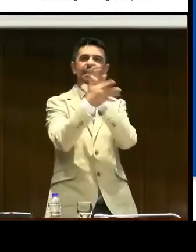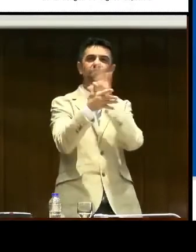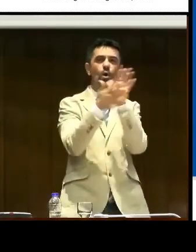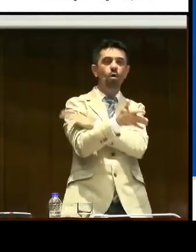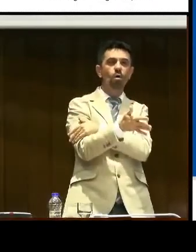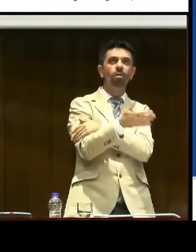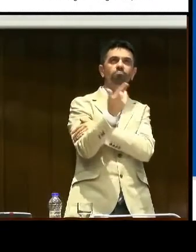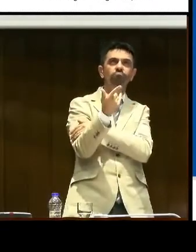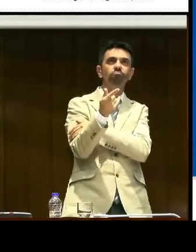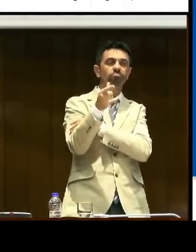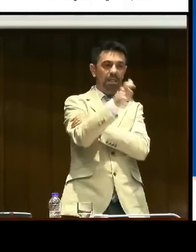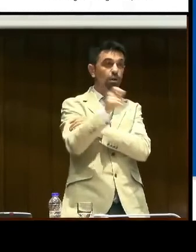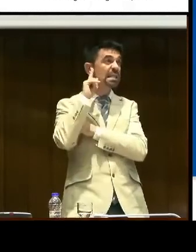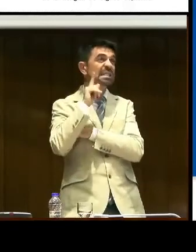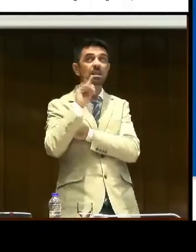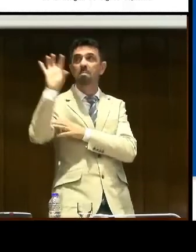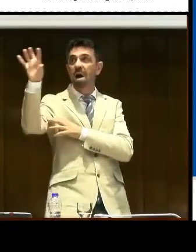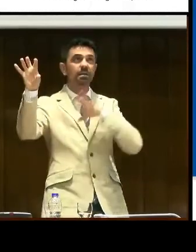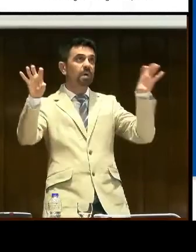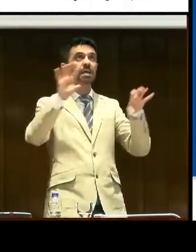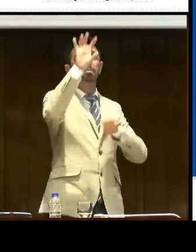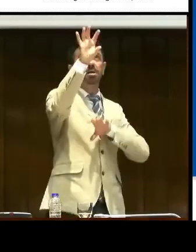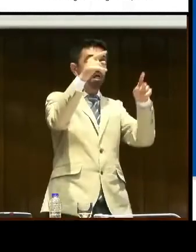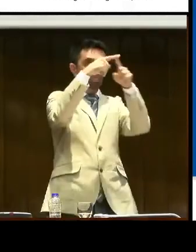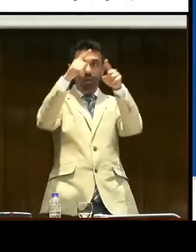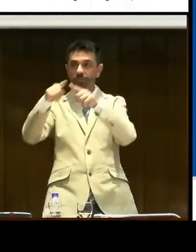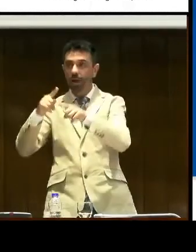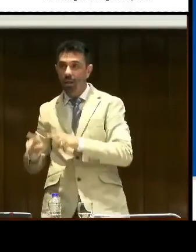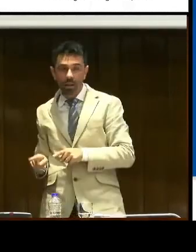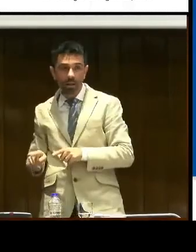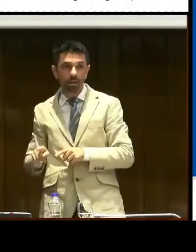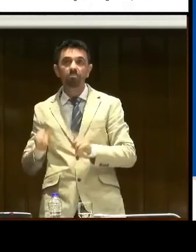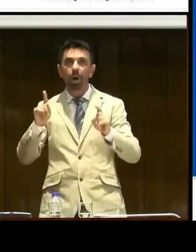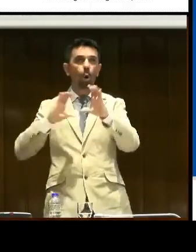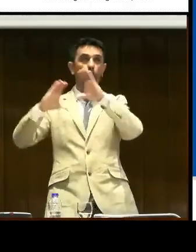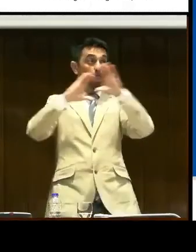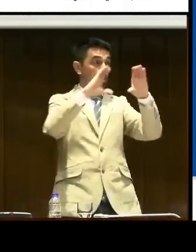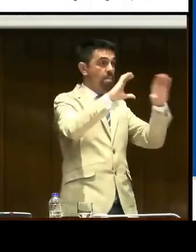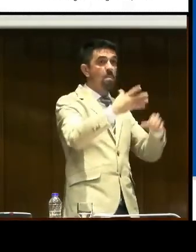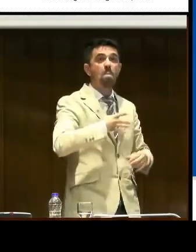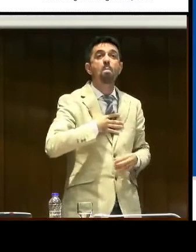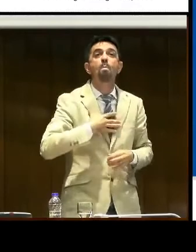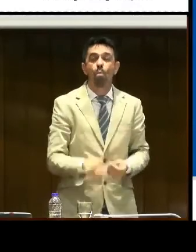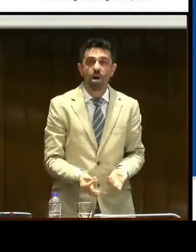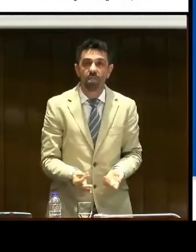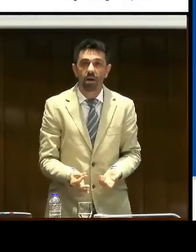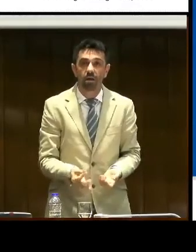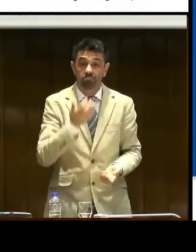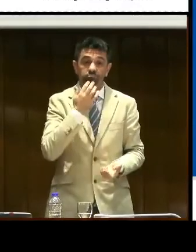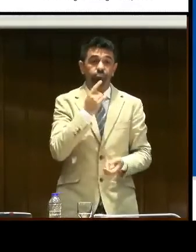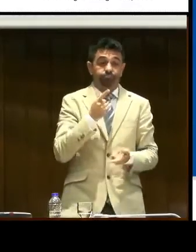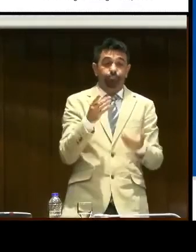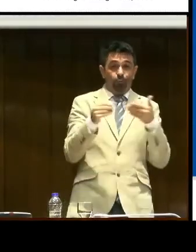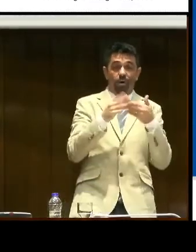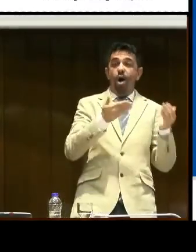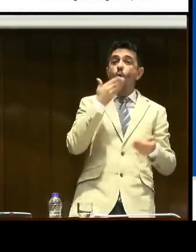hace posible entre signantes con lenguas vernaculares muy diferentes, algo inviable entre usuarios